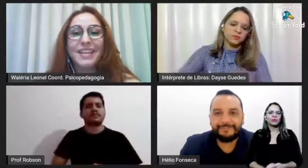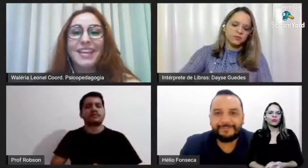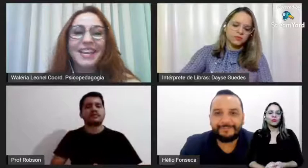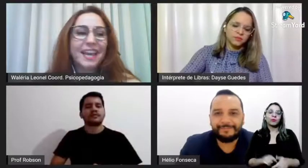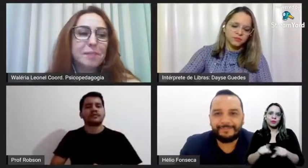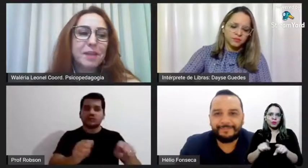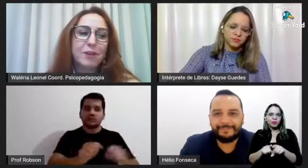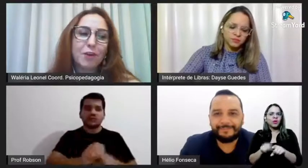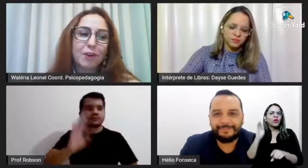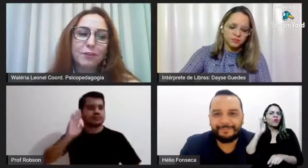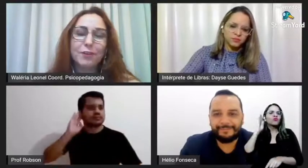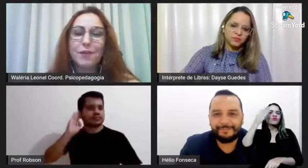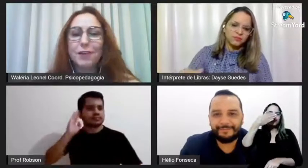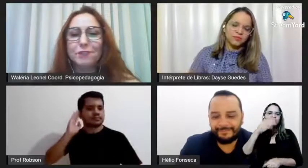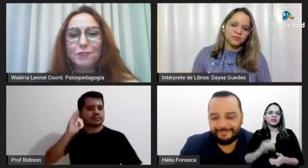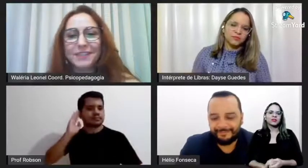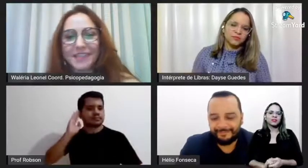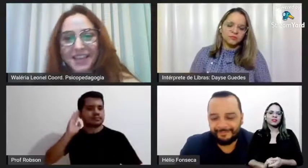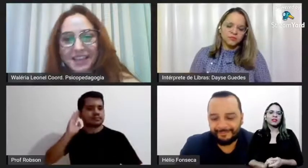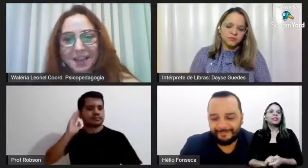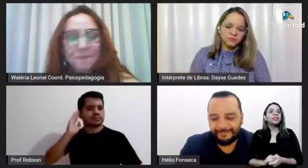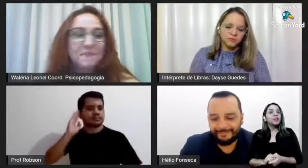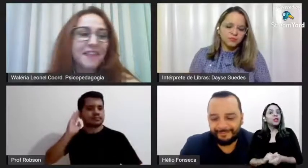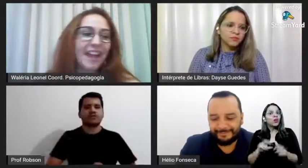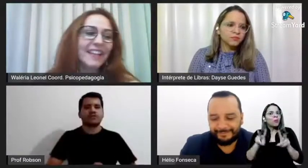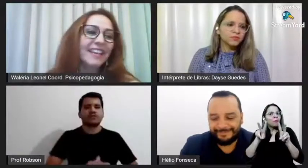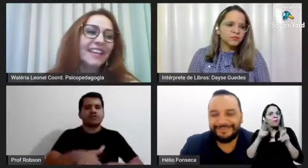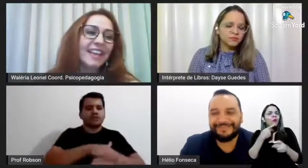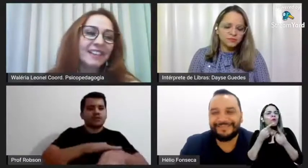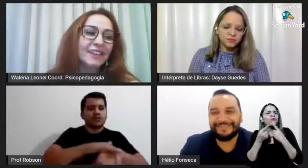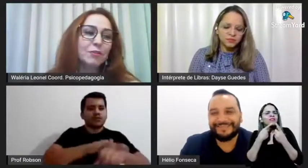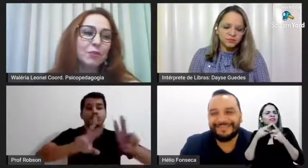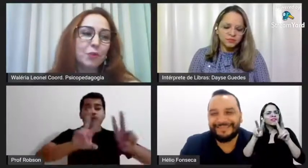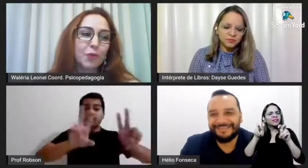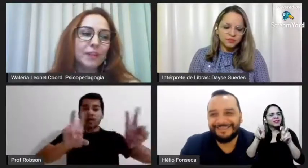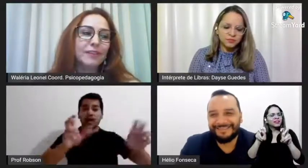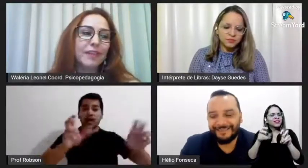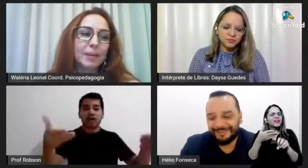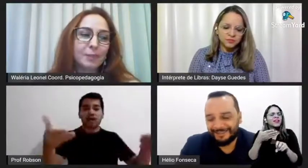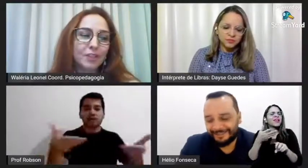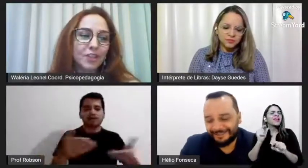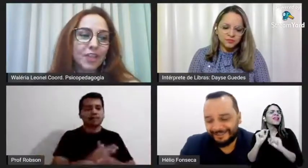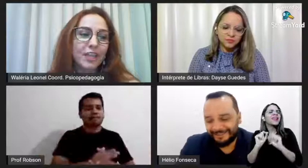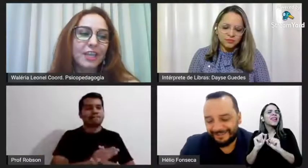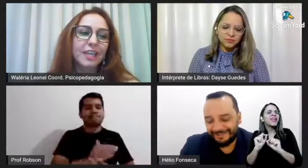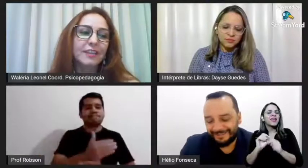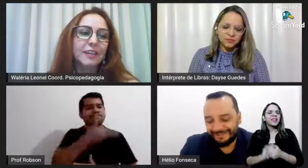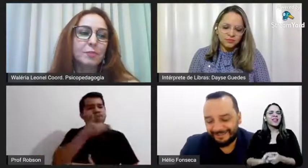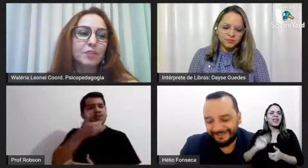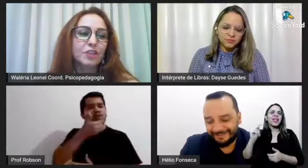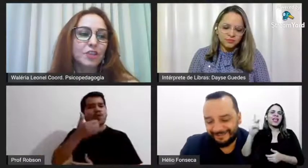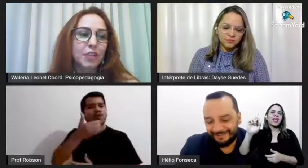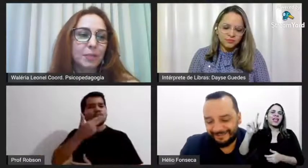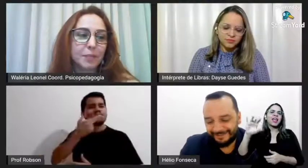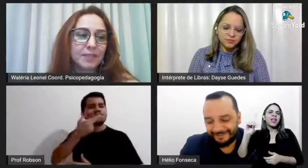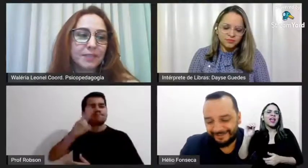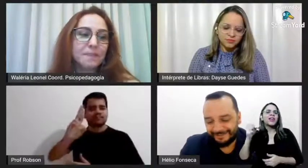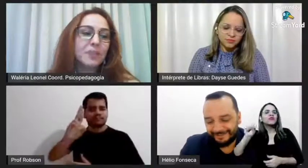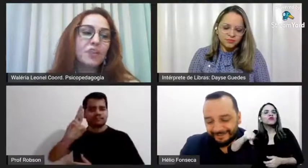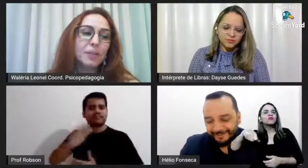pessoal, ninguém melhor do que o Hélio Fonseca, tá? Que ele é tradutor, intérprete e guia-intérprete